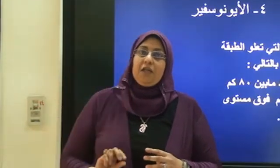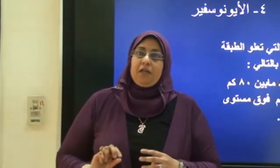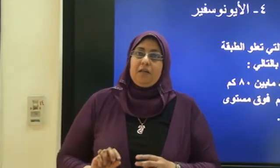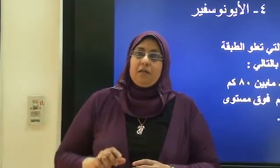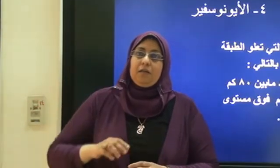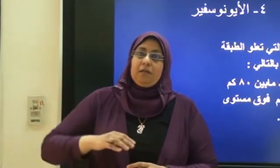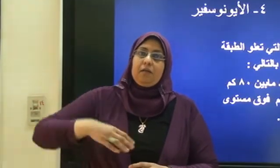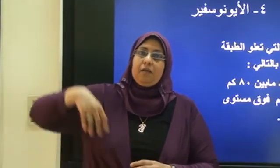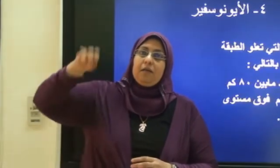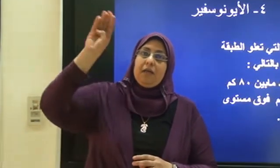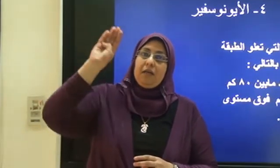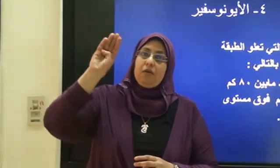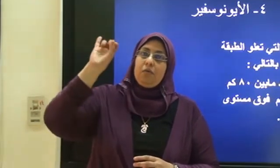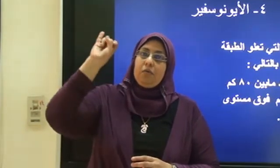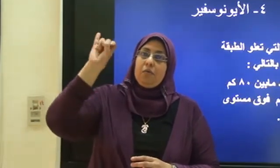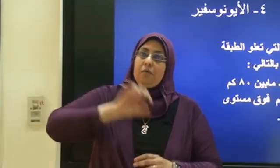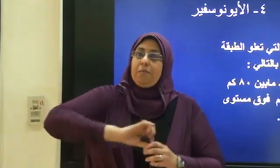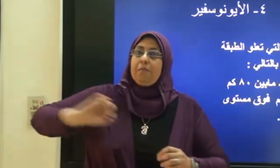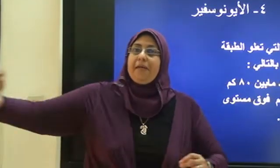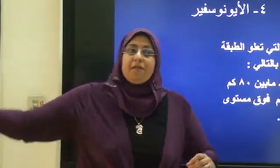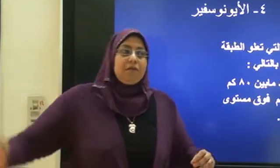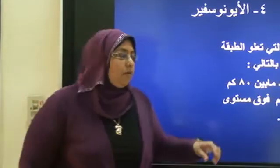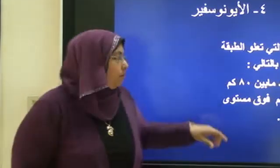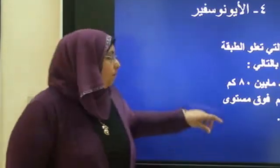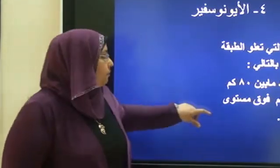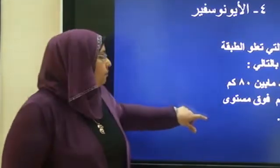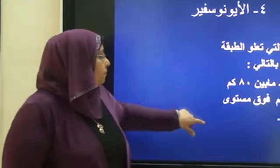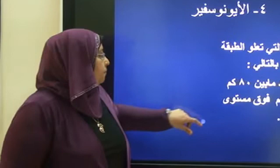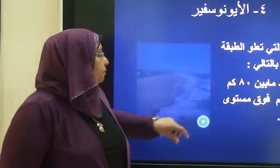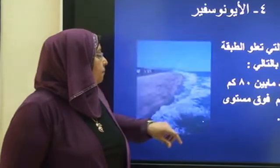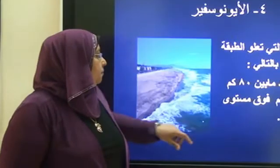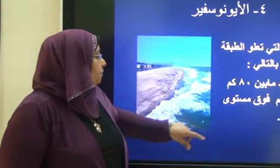120 كيلو متر.